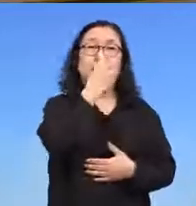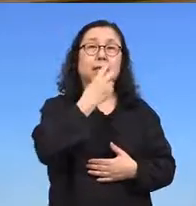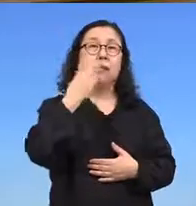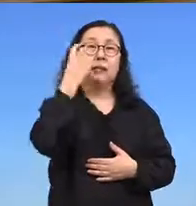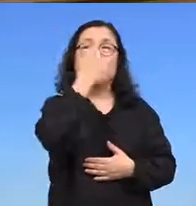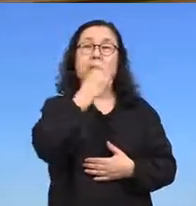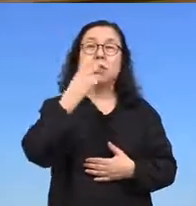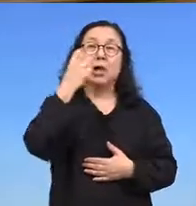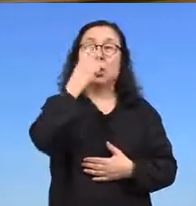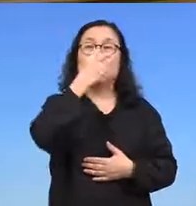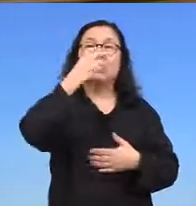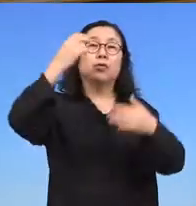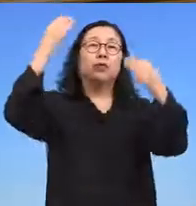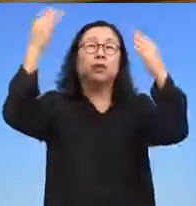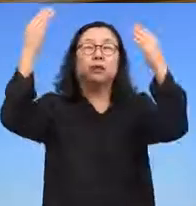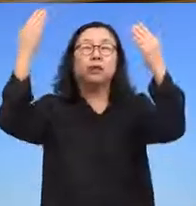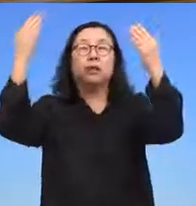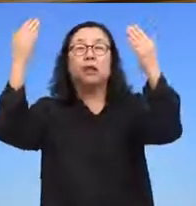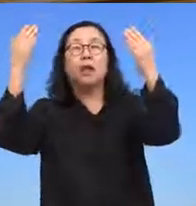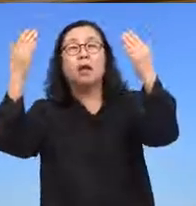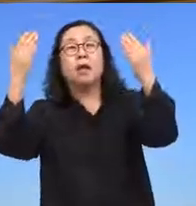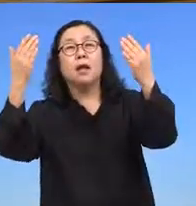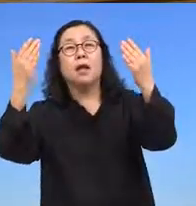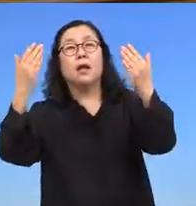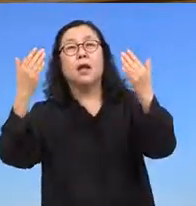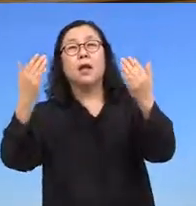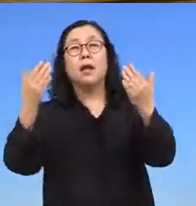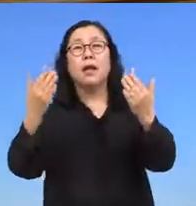나를 지켜주시네.